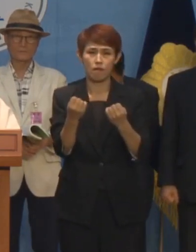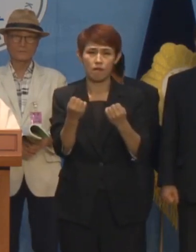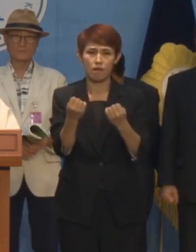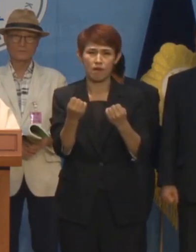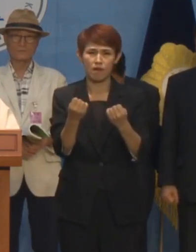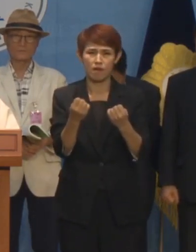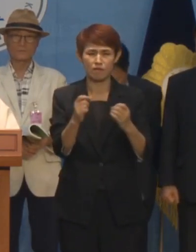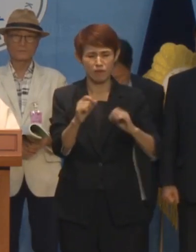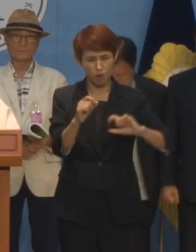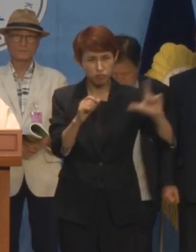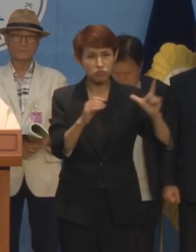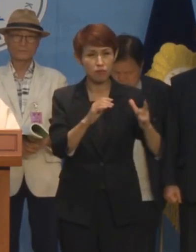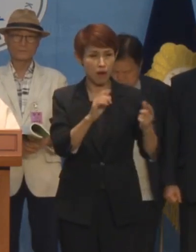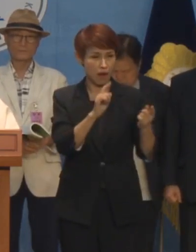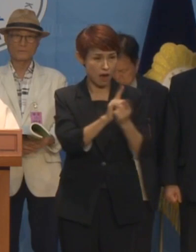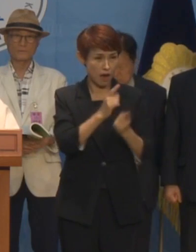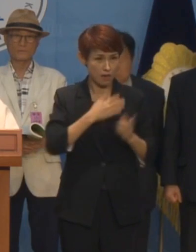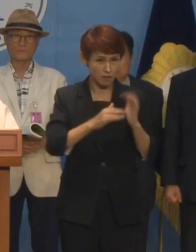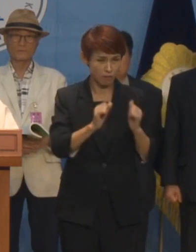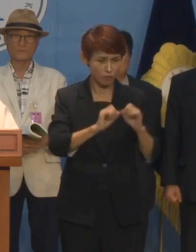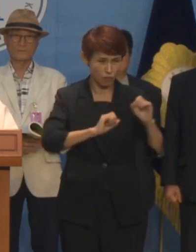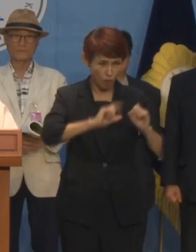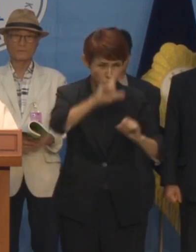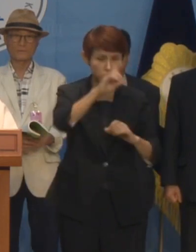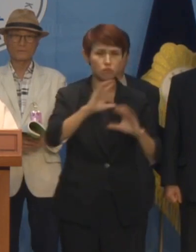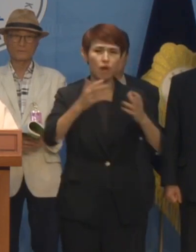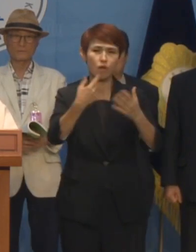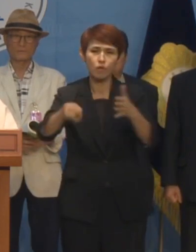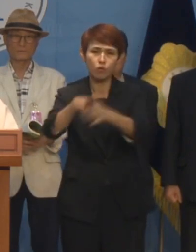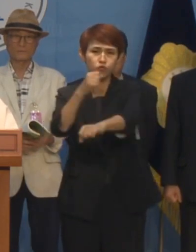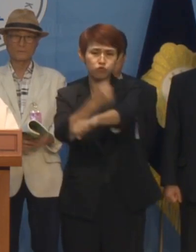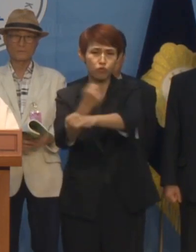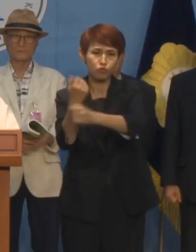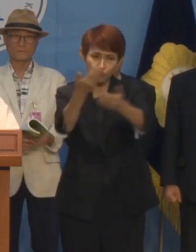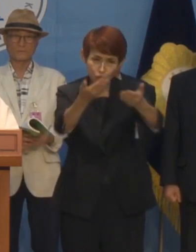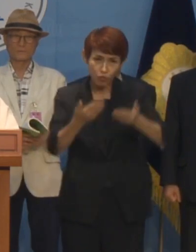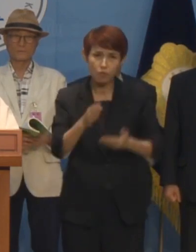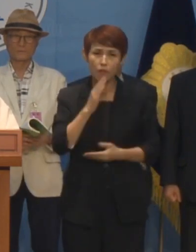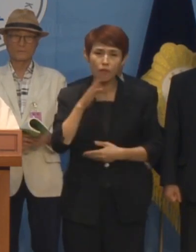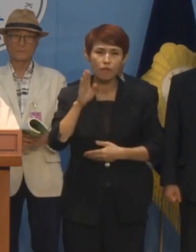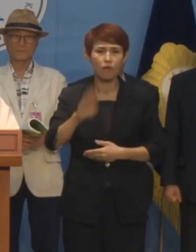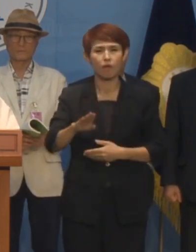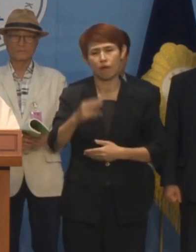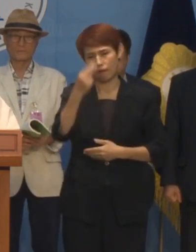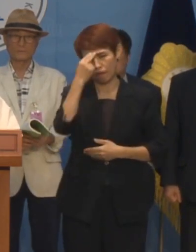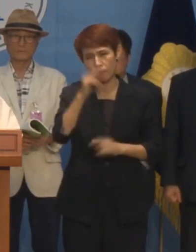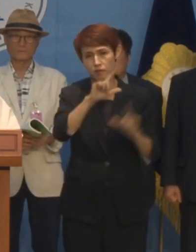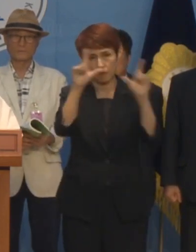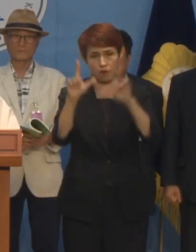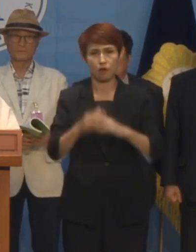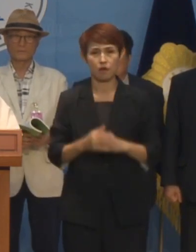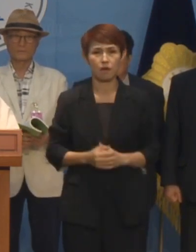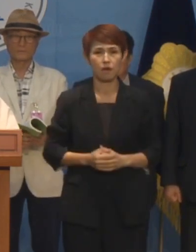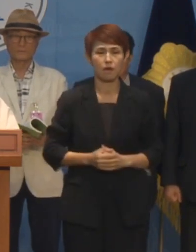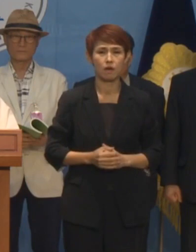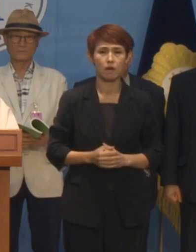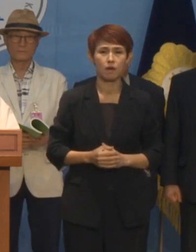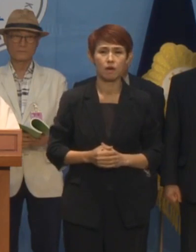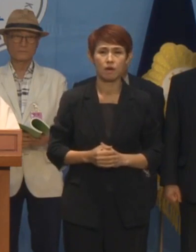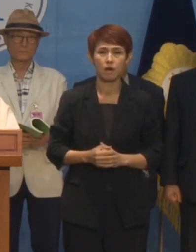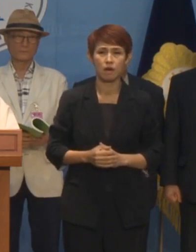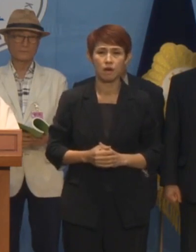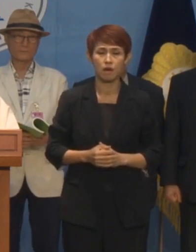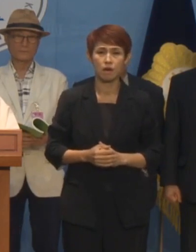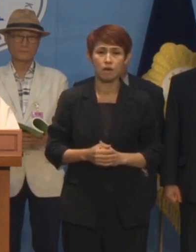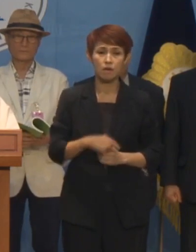다 그렇더라고요. 이런 사람은 이제는 국가 폭력에 의해서 이렇게 희생된 사람들을,